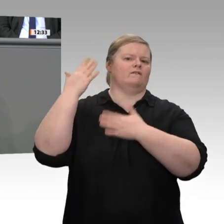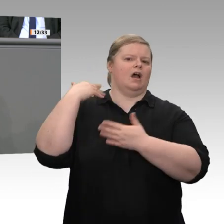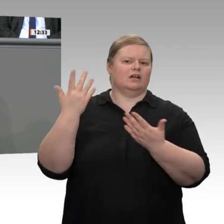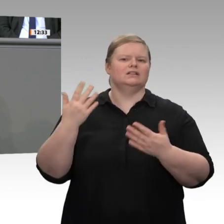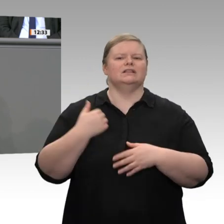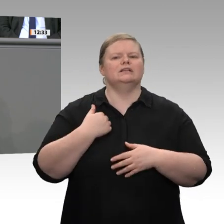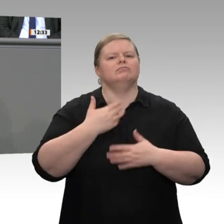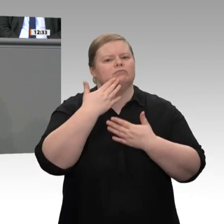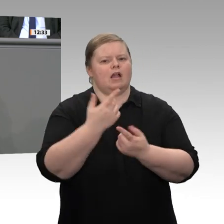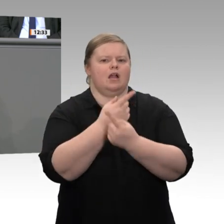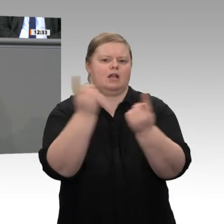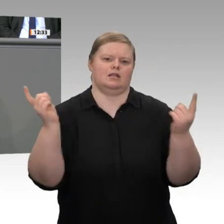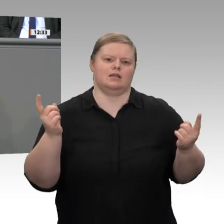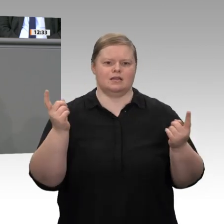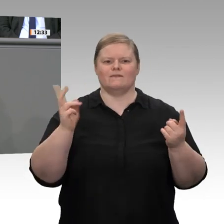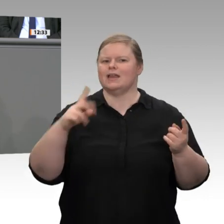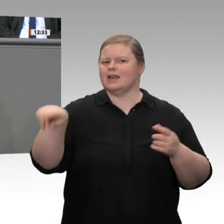hier.